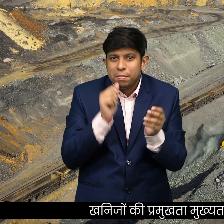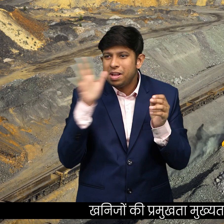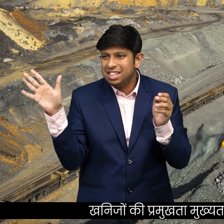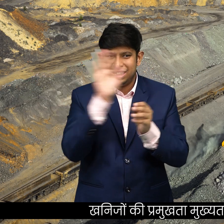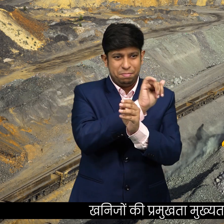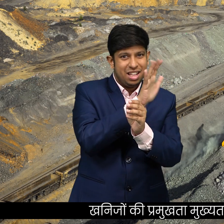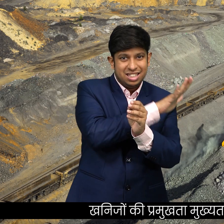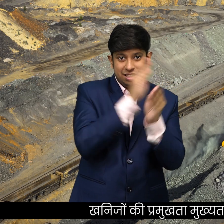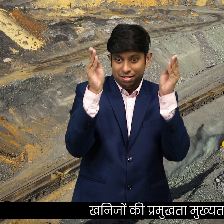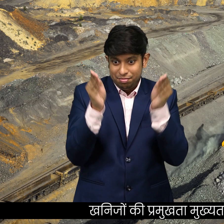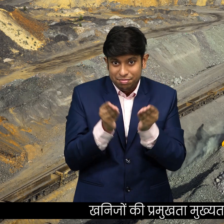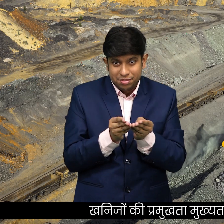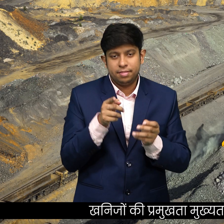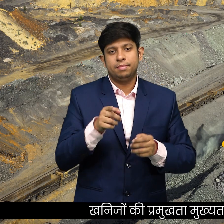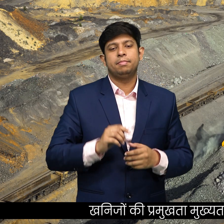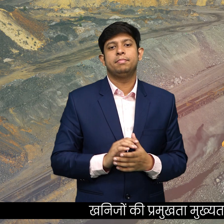है।